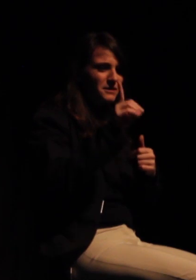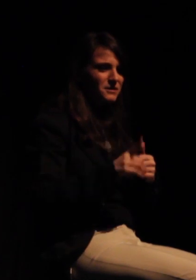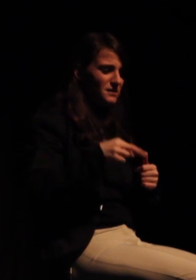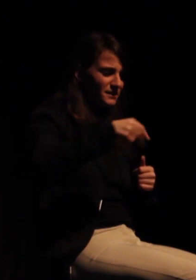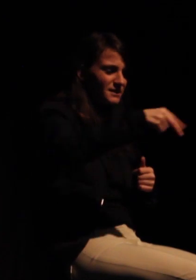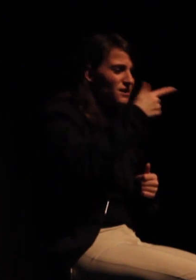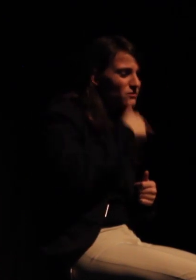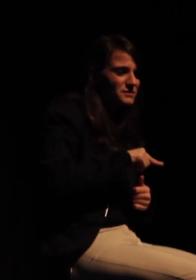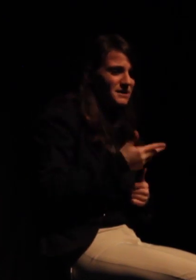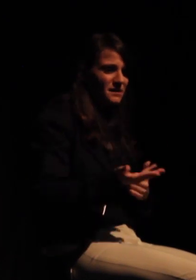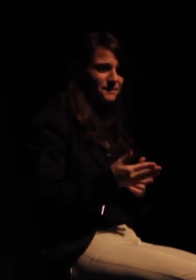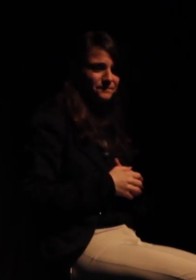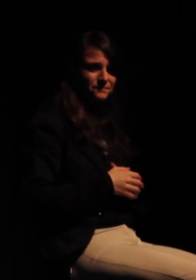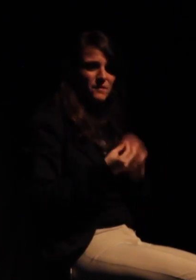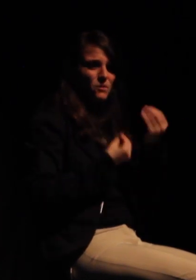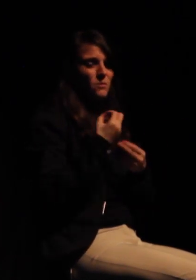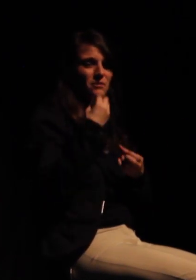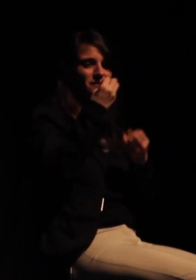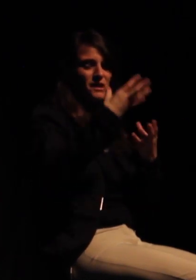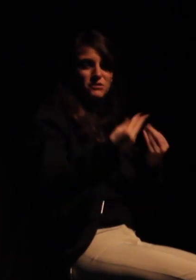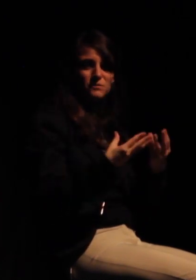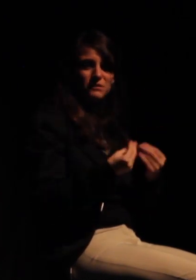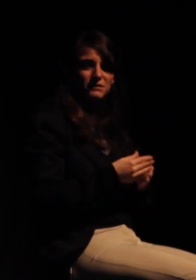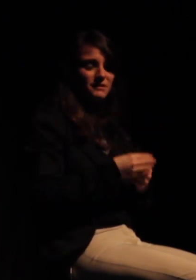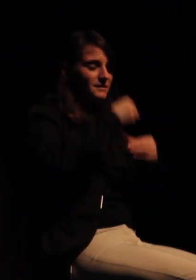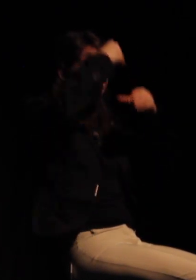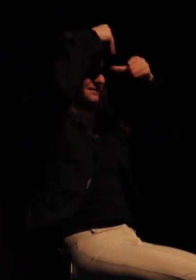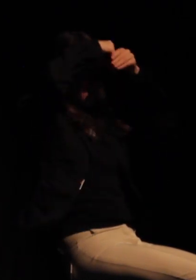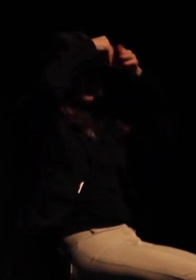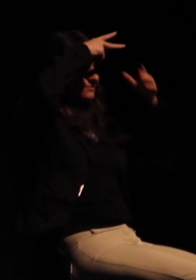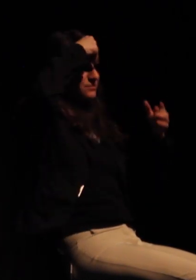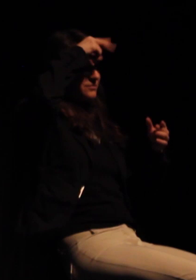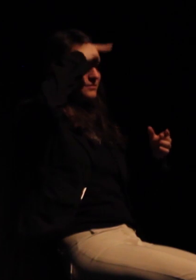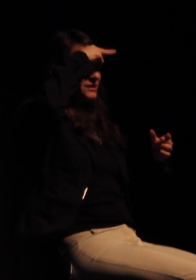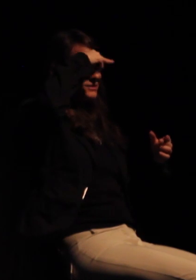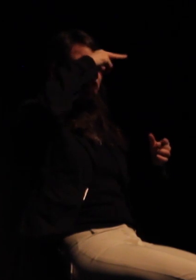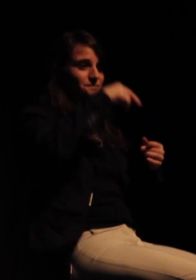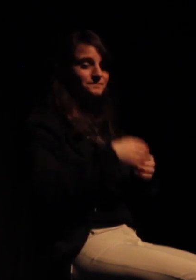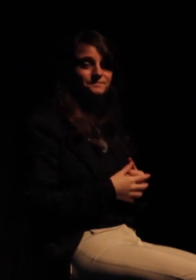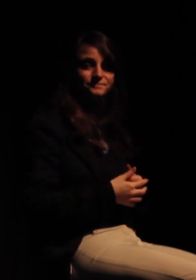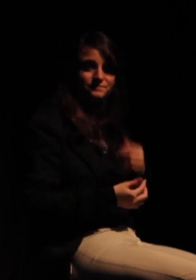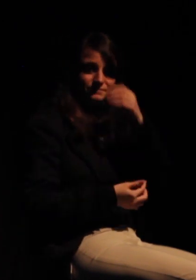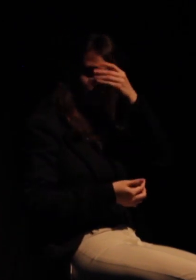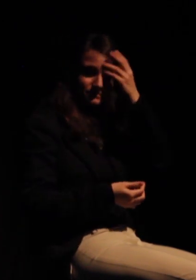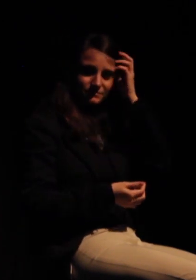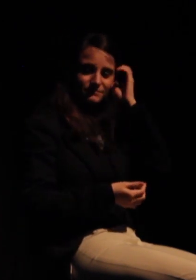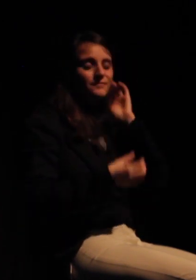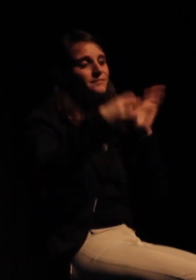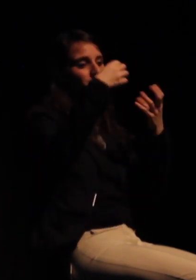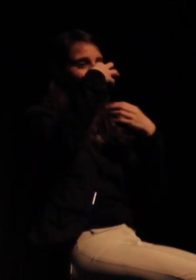nem andar, não sai dessa cadeira, como é que viaja tanto? Ela falou, aqui dentro da minha cabeça. Estava dada a grande lição para mim.